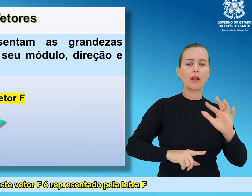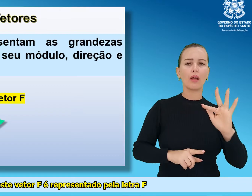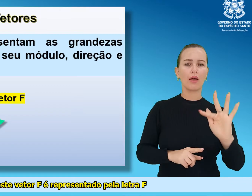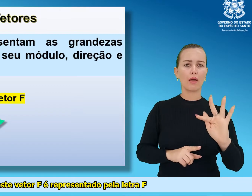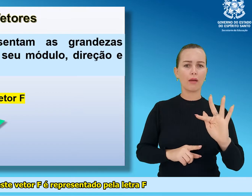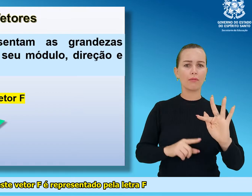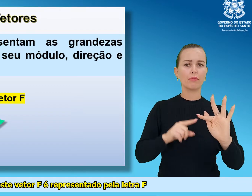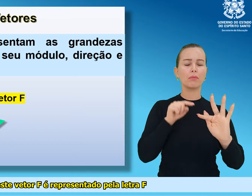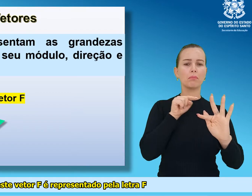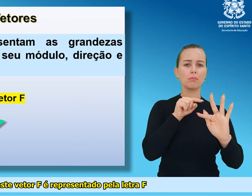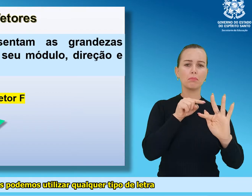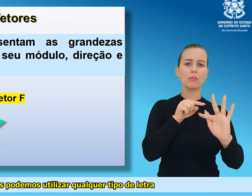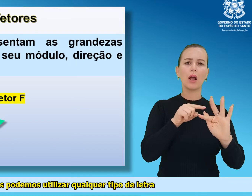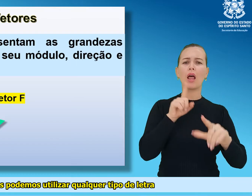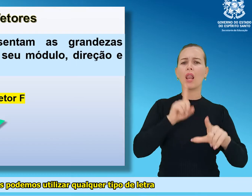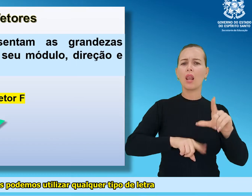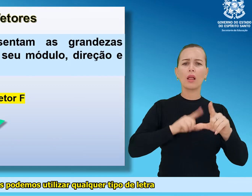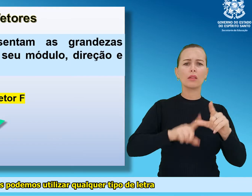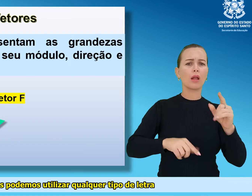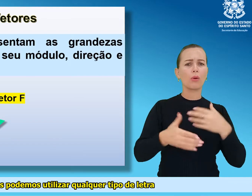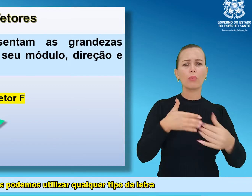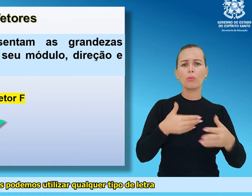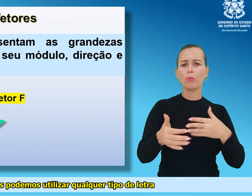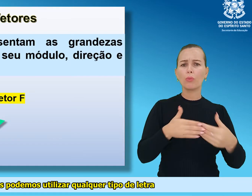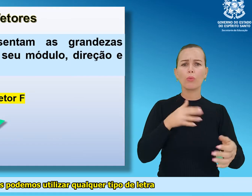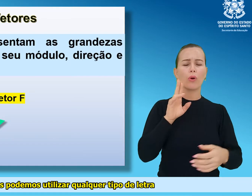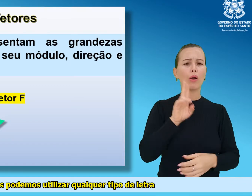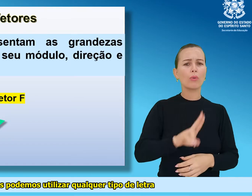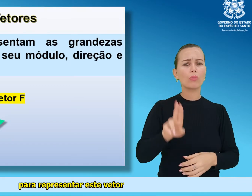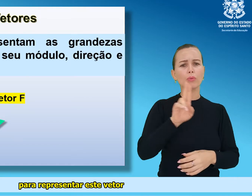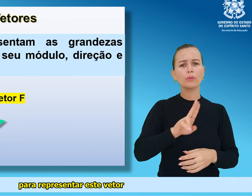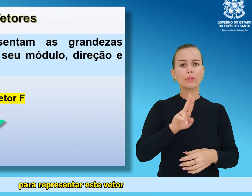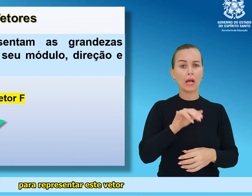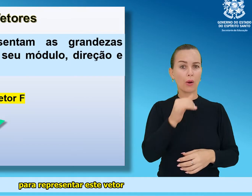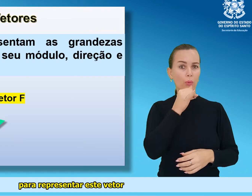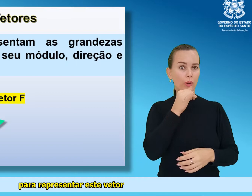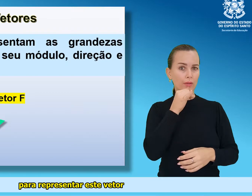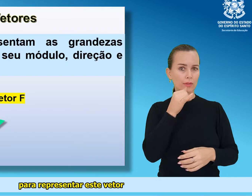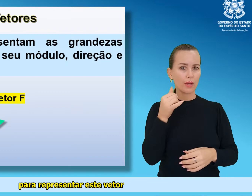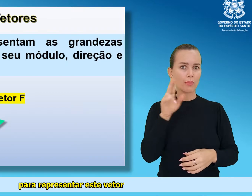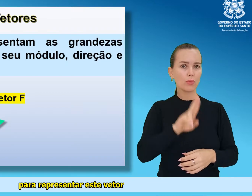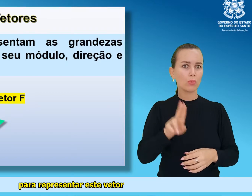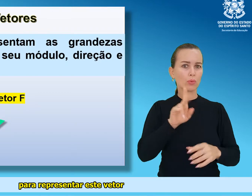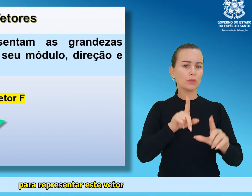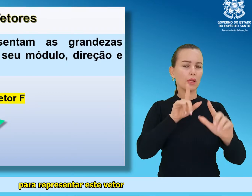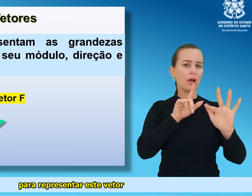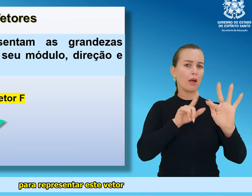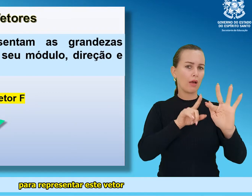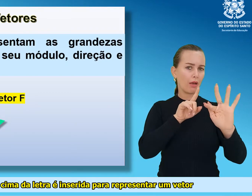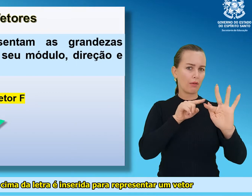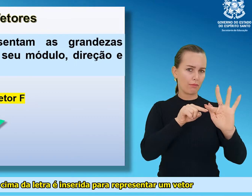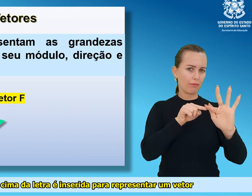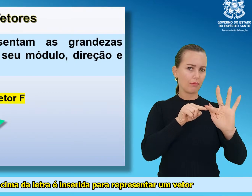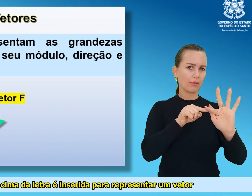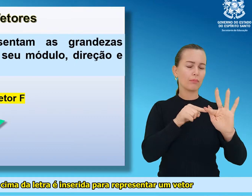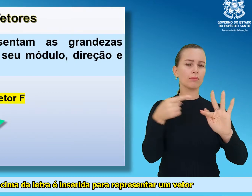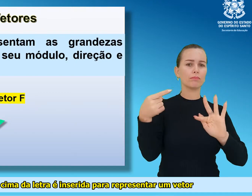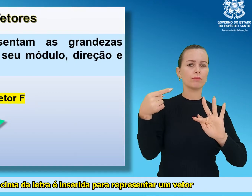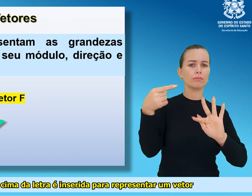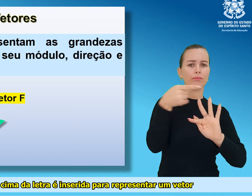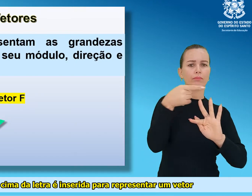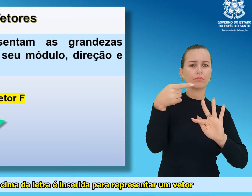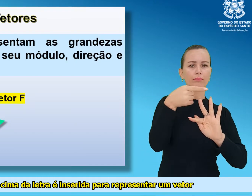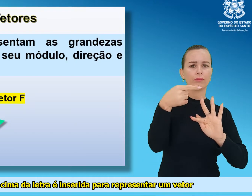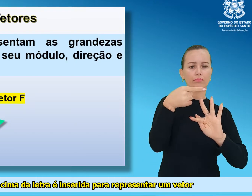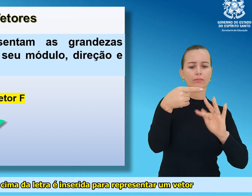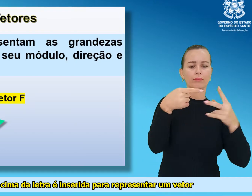representado pela letra F, mas podemos utilizar qualquer tipo de letra para representar este vetor. Uma seta em